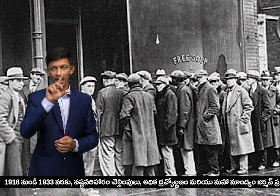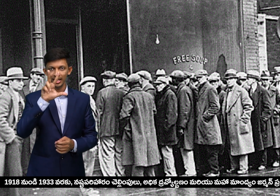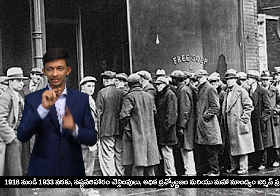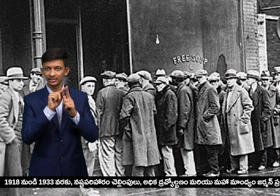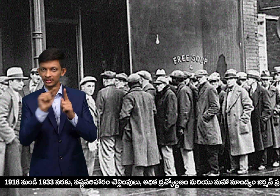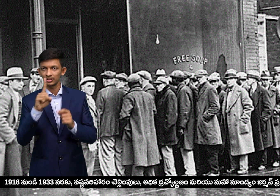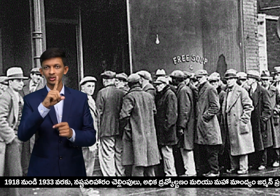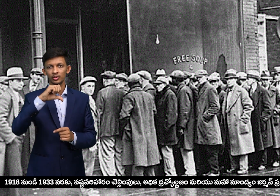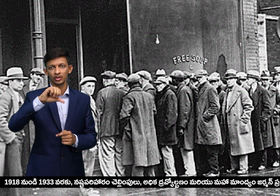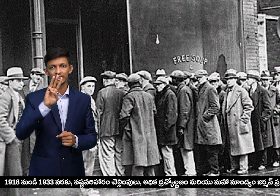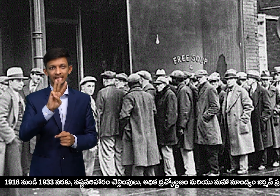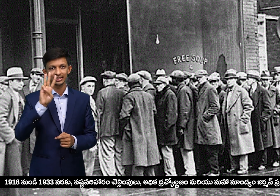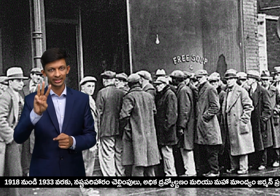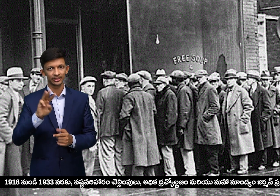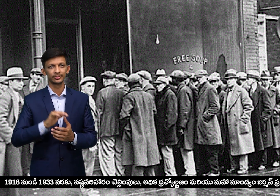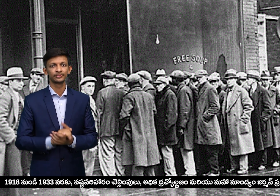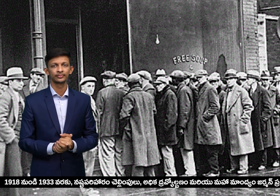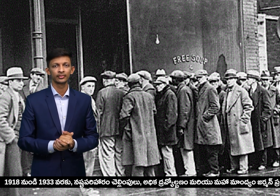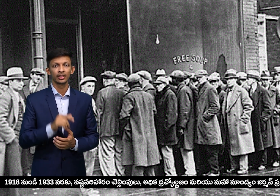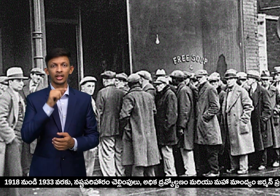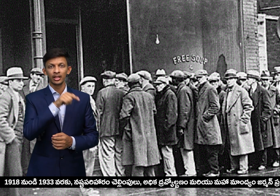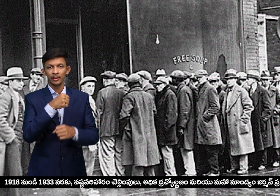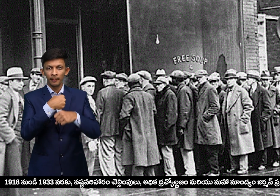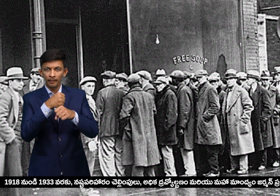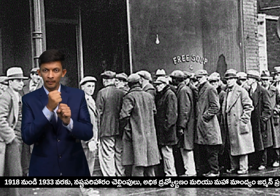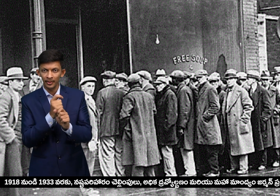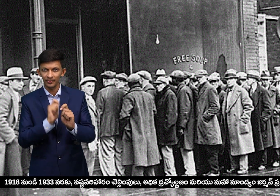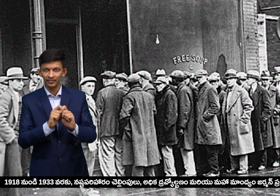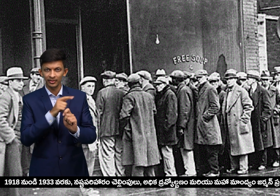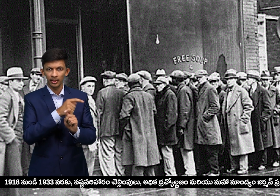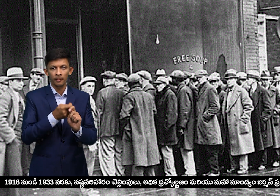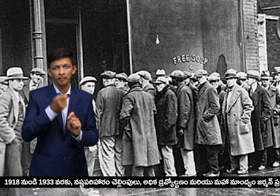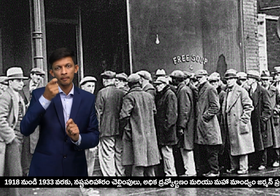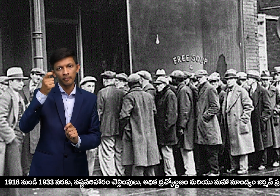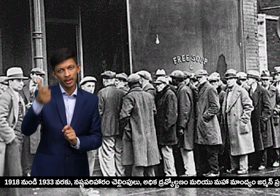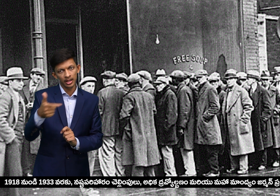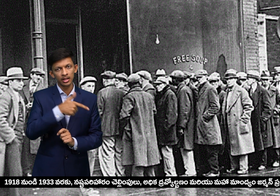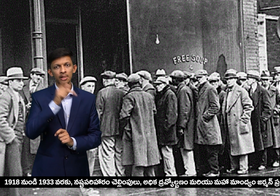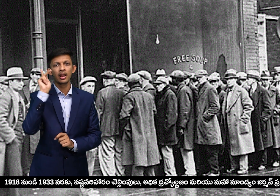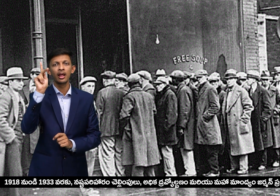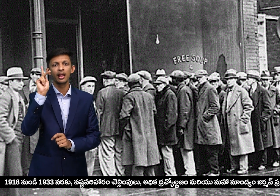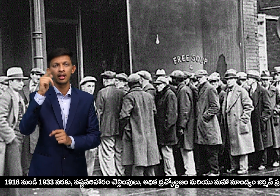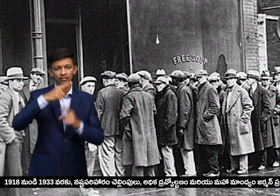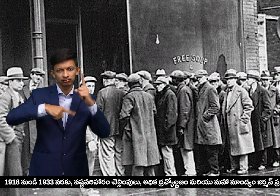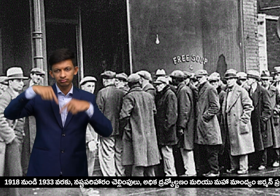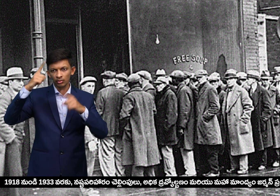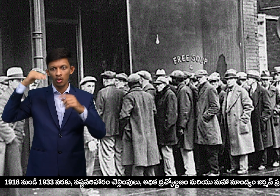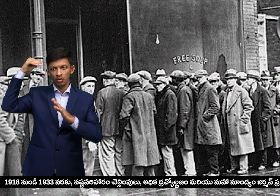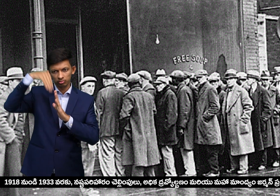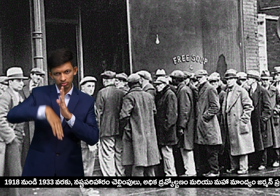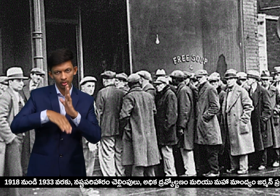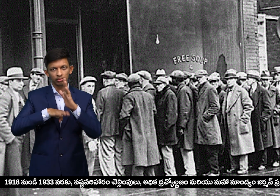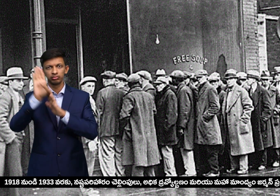1918 నుండి 1933 వరకు నష్టపరిహారం చెల్లింపులు, అధిక ద్రవ్యోల్బణం మరియు